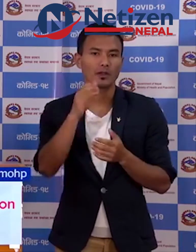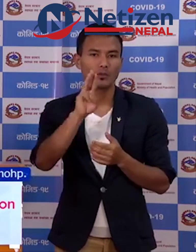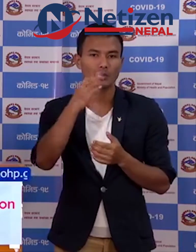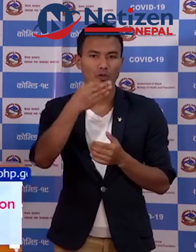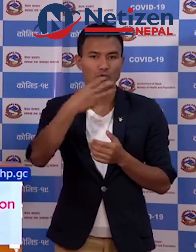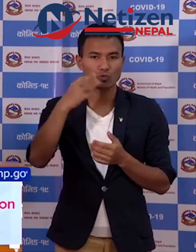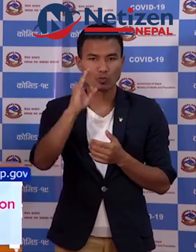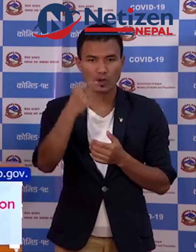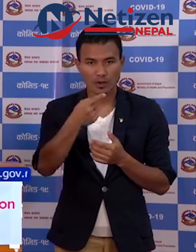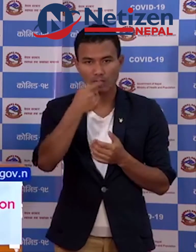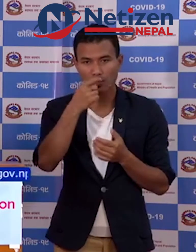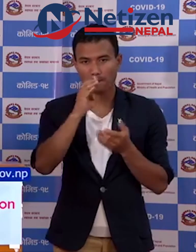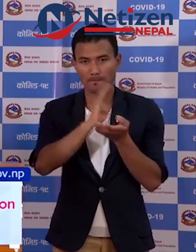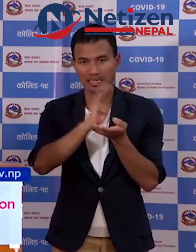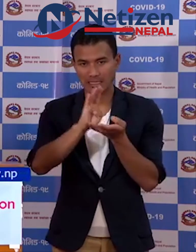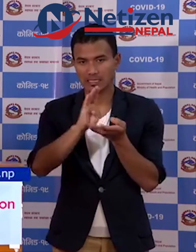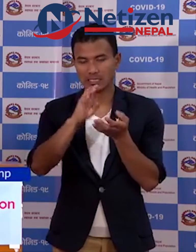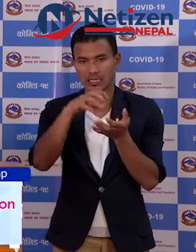मधुवन ठाकुरबाबा बाँसगारी